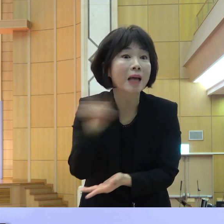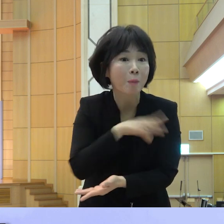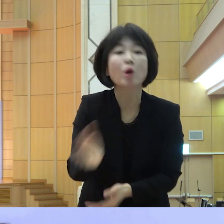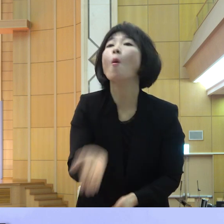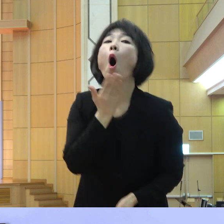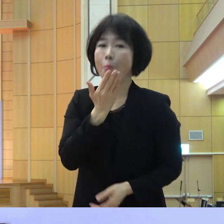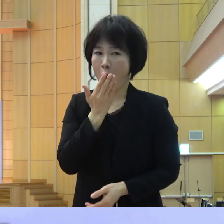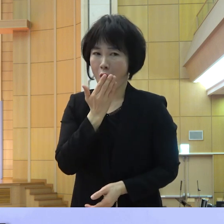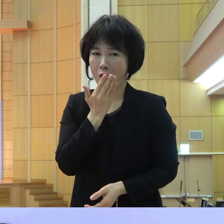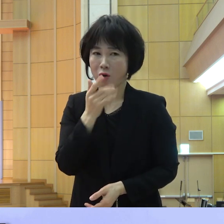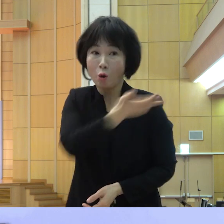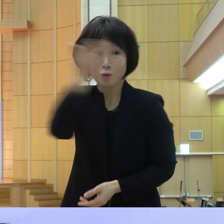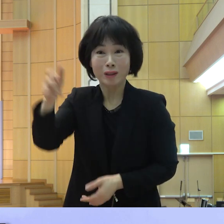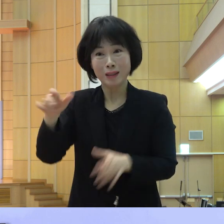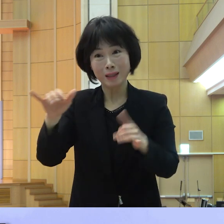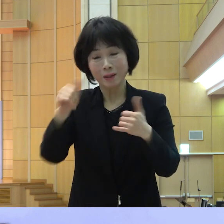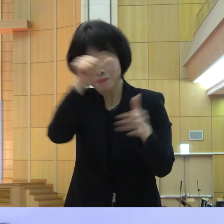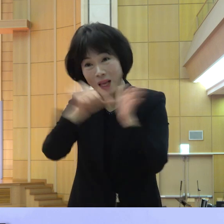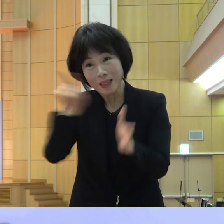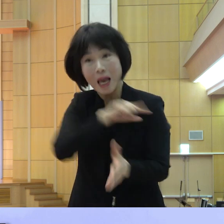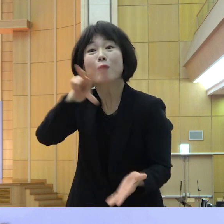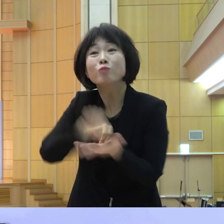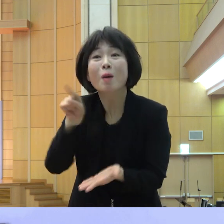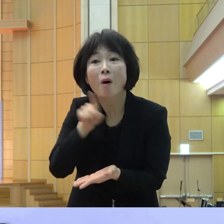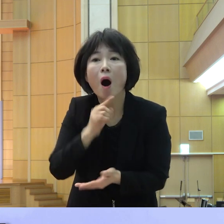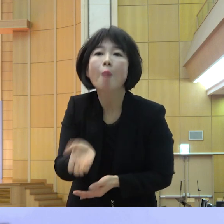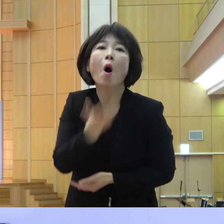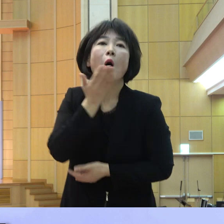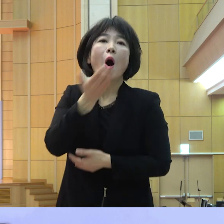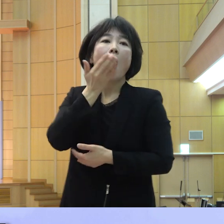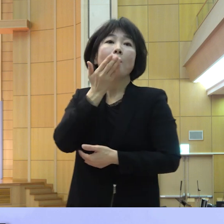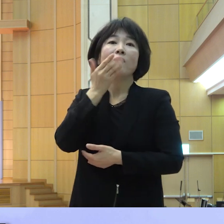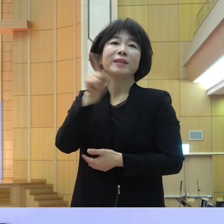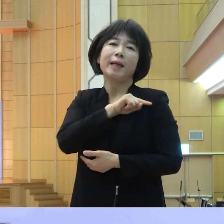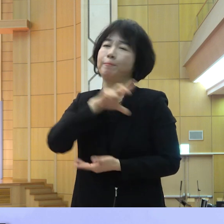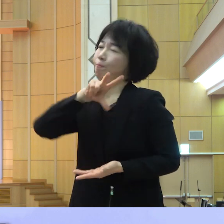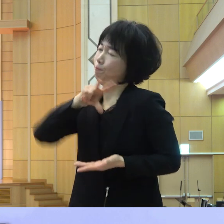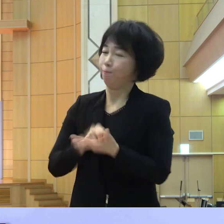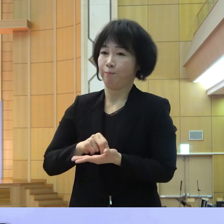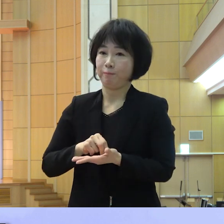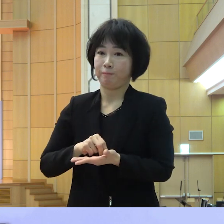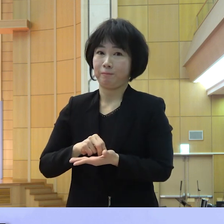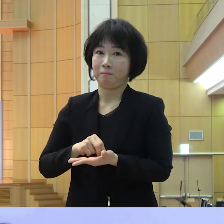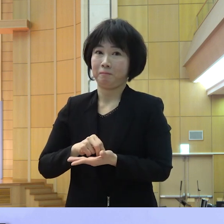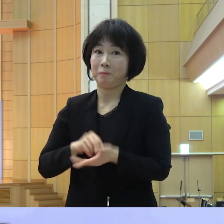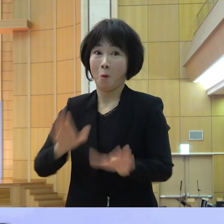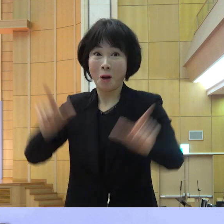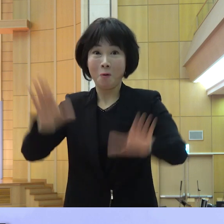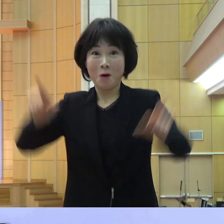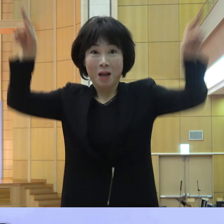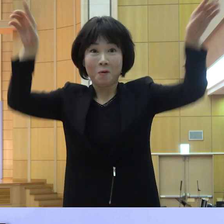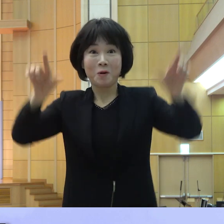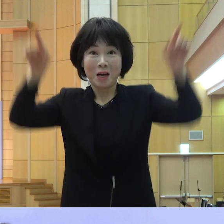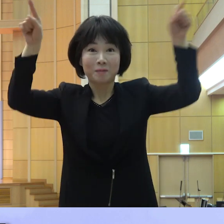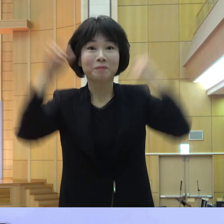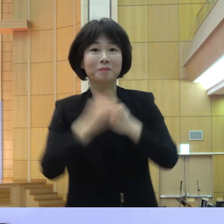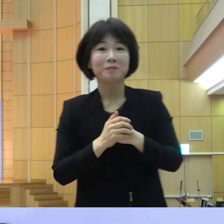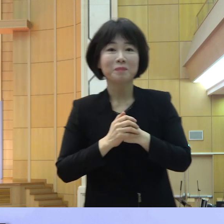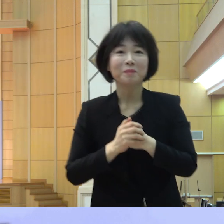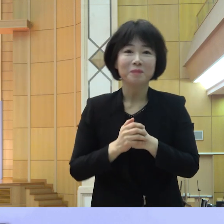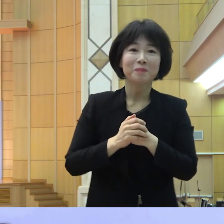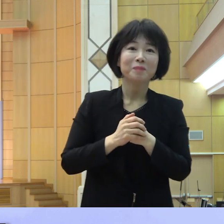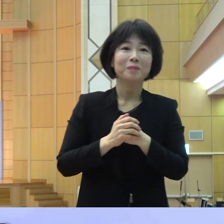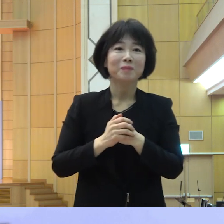되는 것이 먹는 겁니다. 정치적으로도 요즘 정치인들이 말할 때 뭐라고 말합니까? 민생,